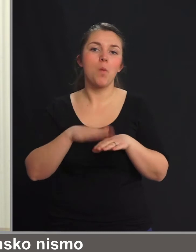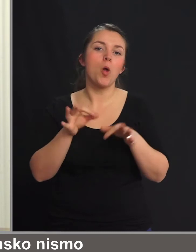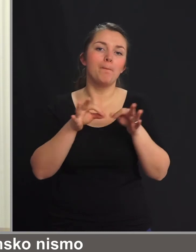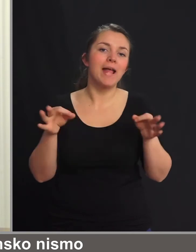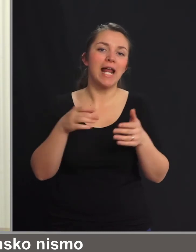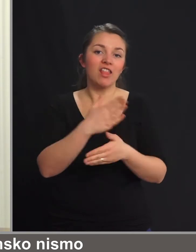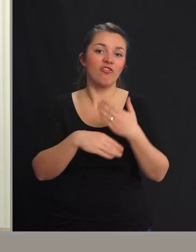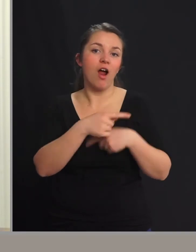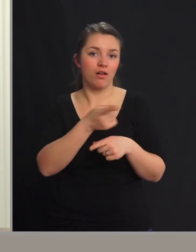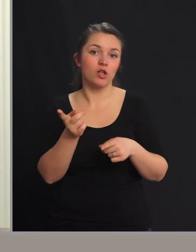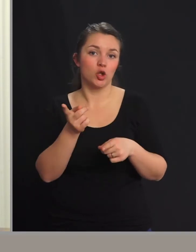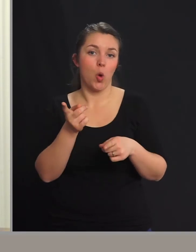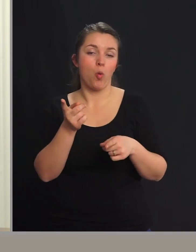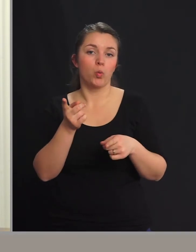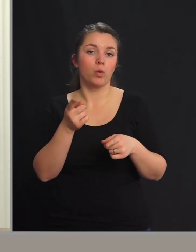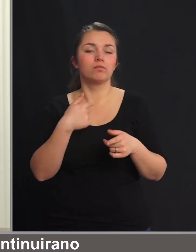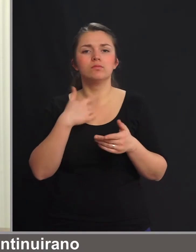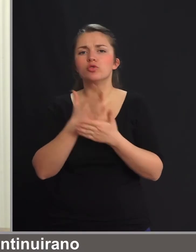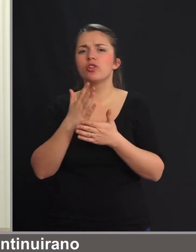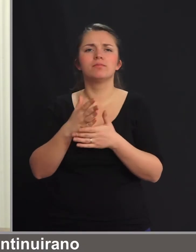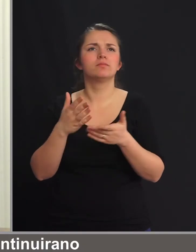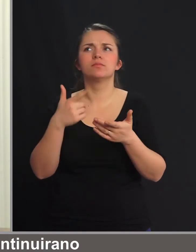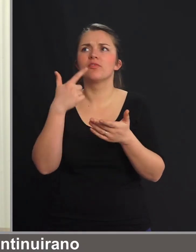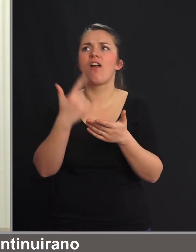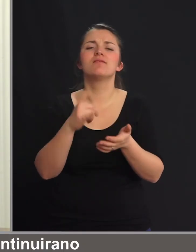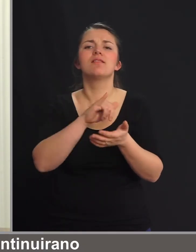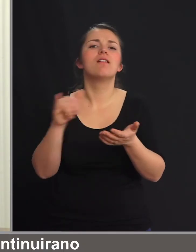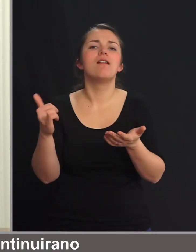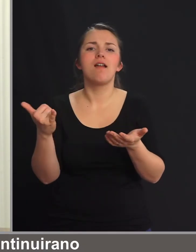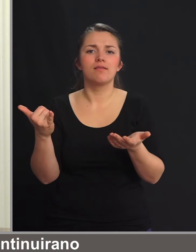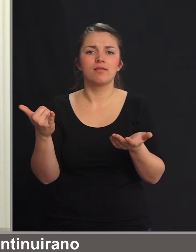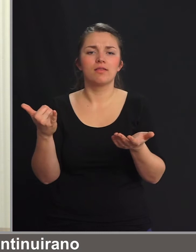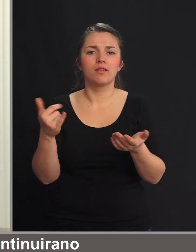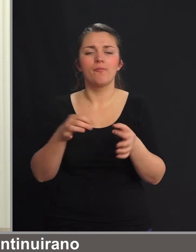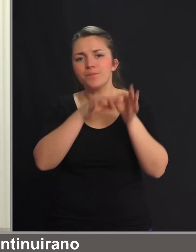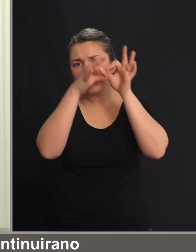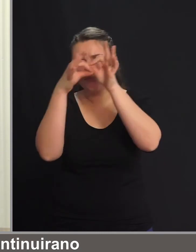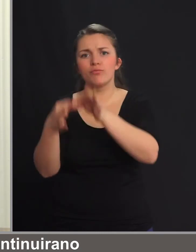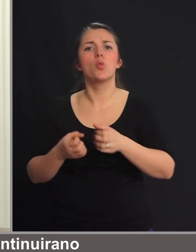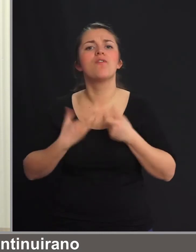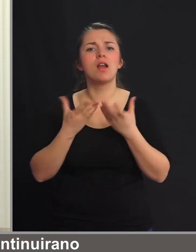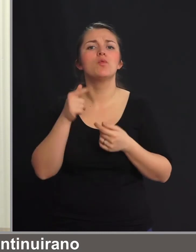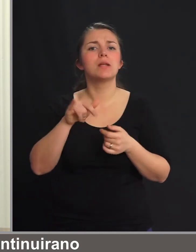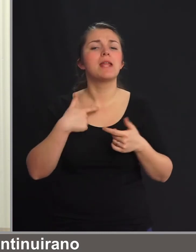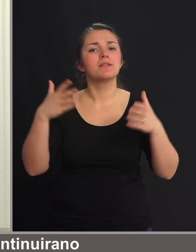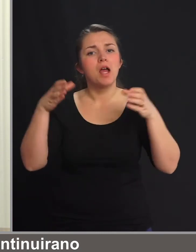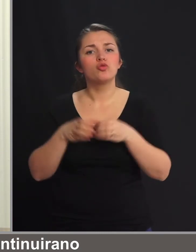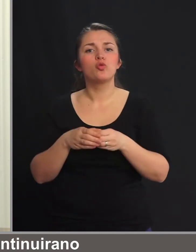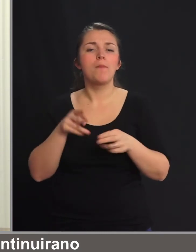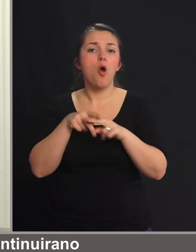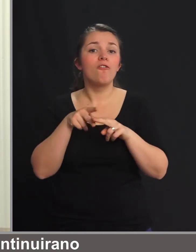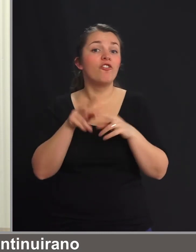po meri invalidov in se praktično že, lahko rečem, 20 let kontinuirano ukvarjamo s